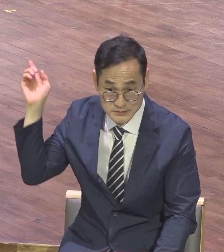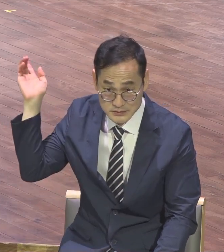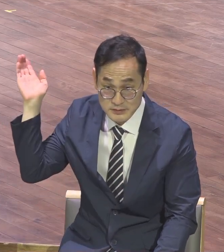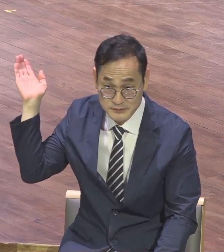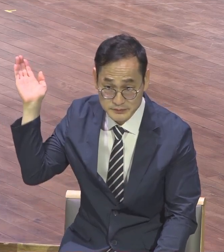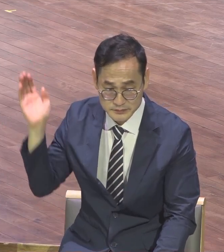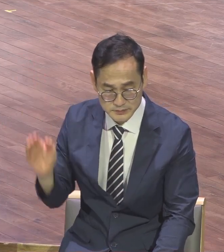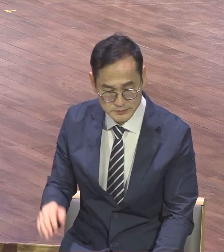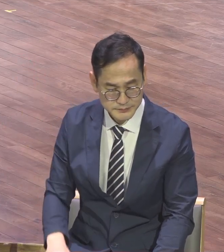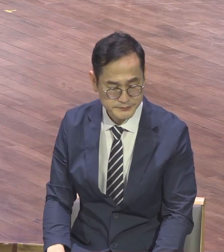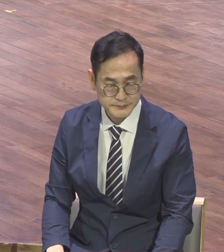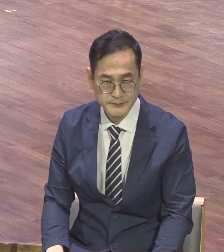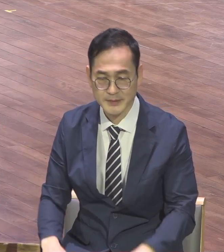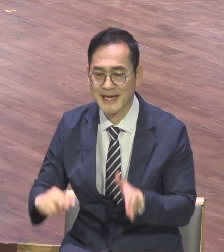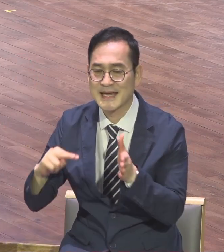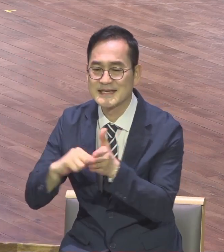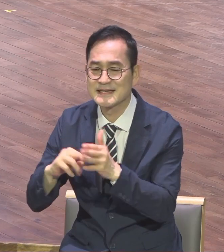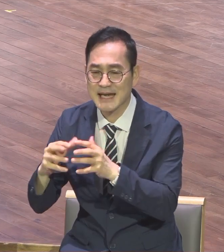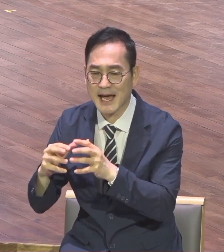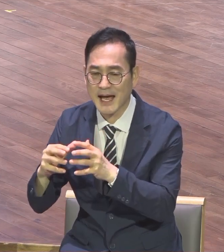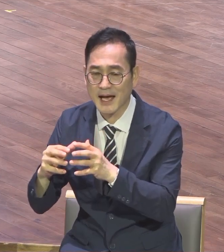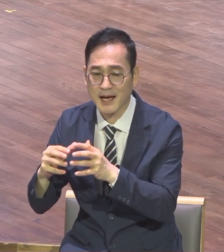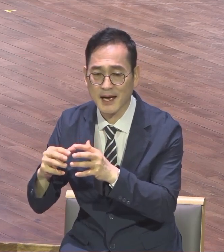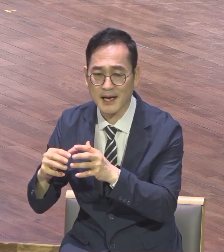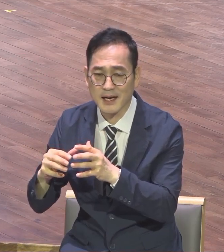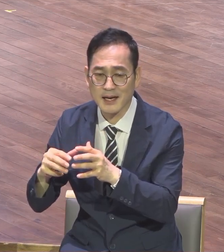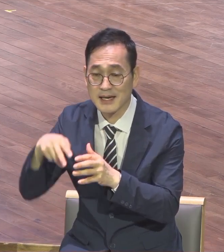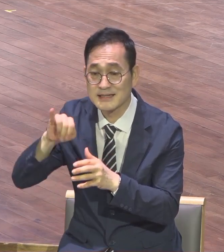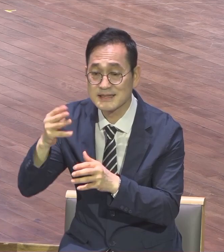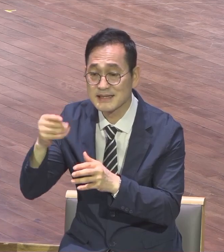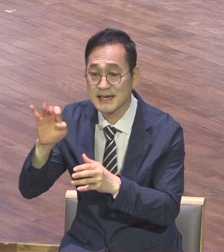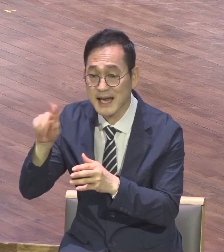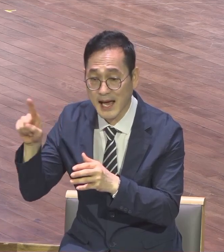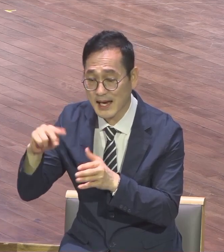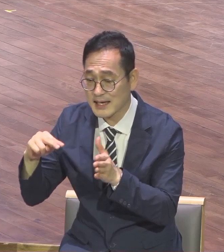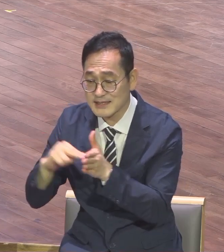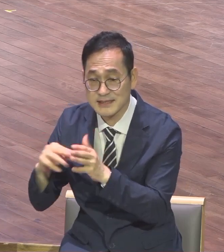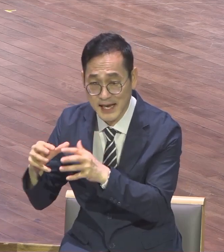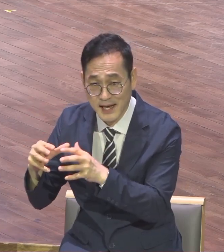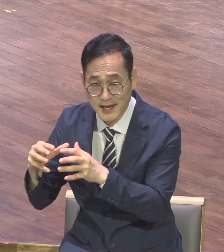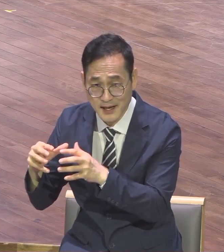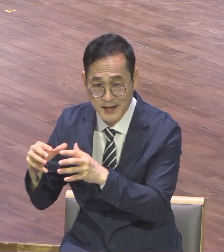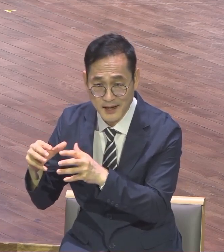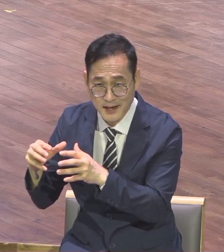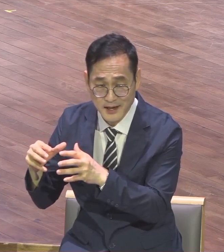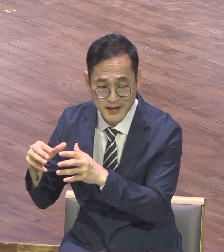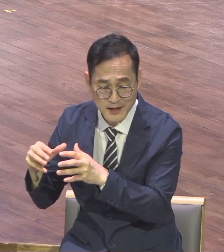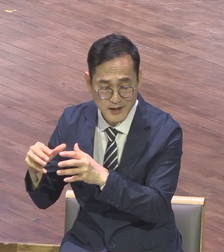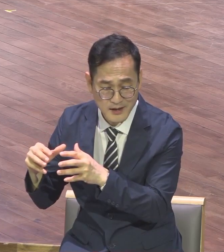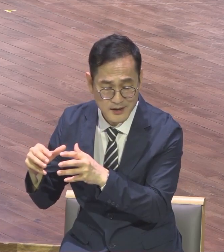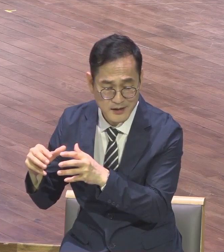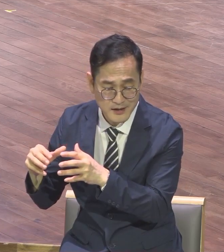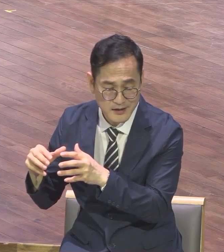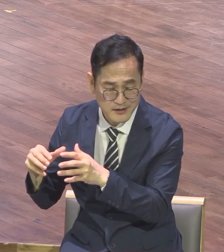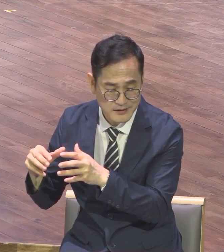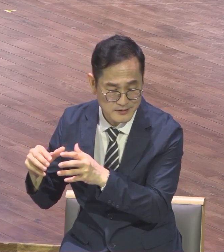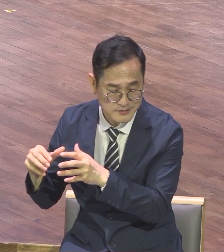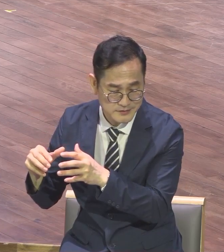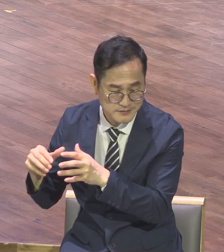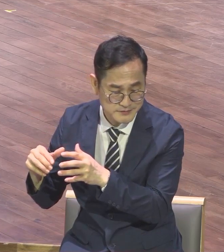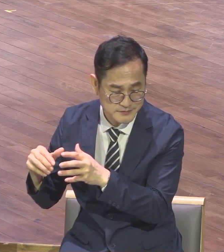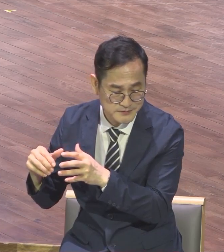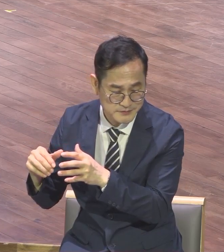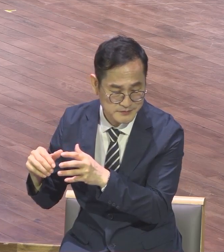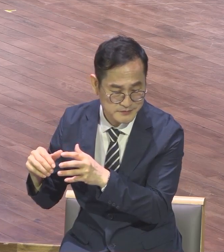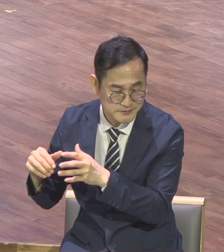저 시리아 이 수리아라고 해요. 수리아 지금 시리아입니다. 지금 현재 이 싸우고 있는 전쟁하고 있는 시리아인데